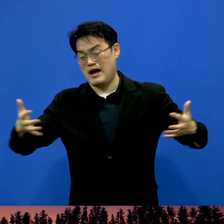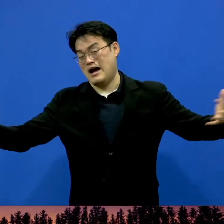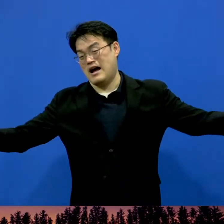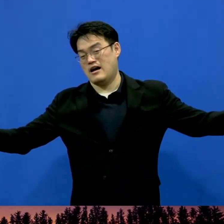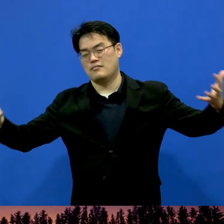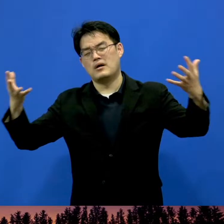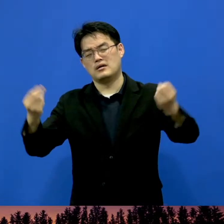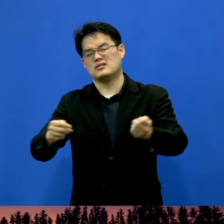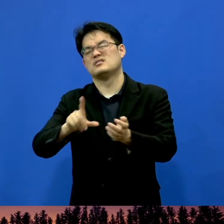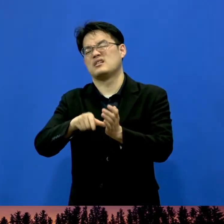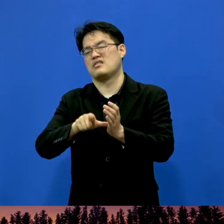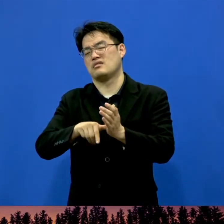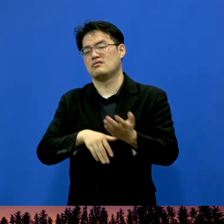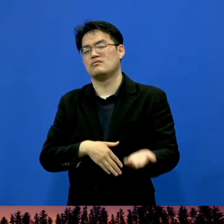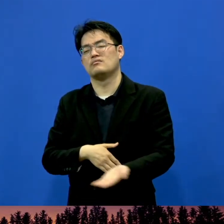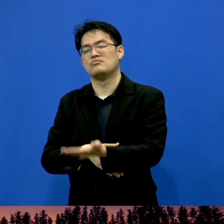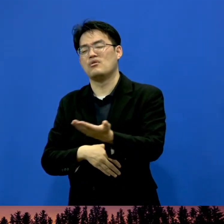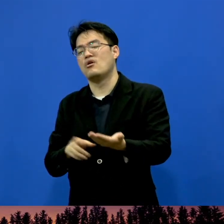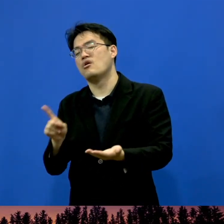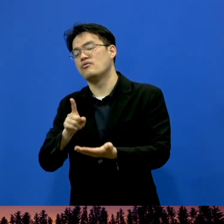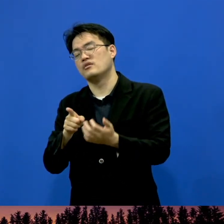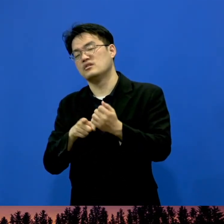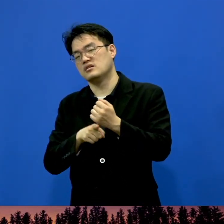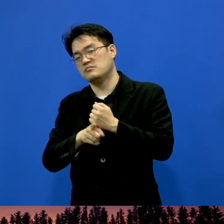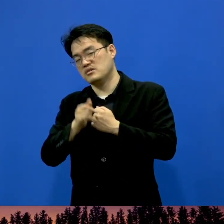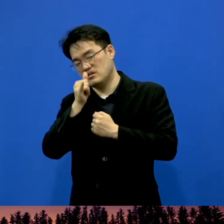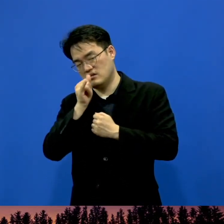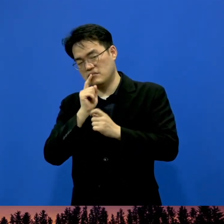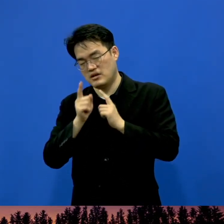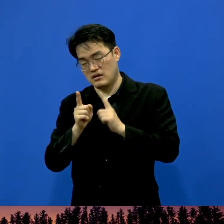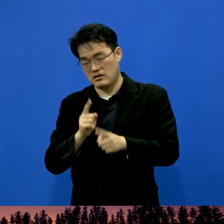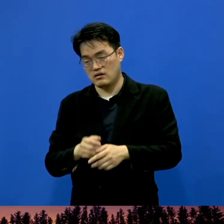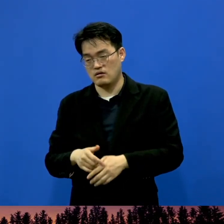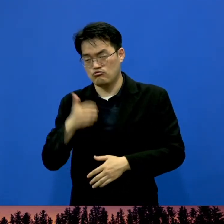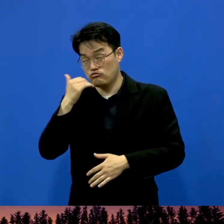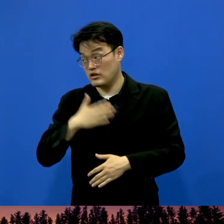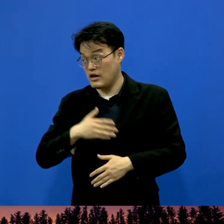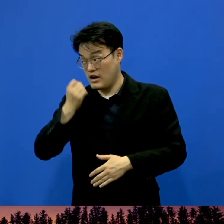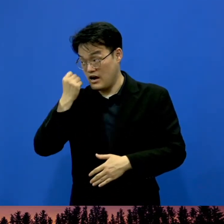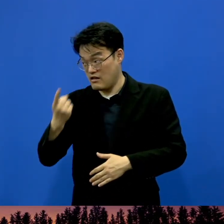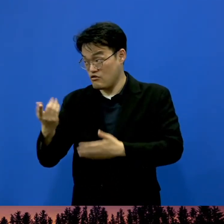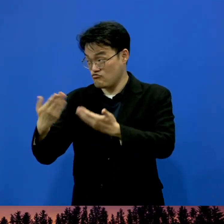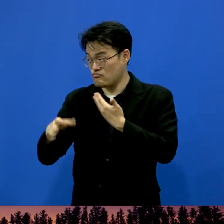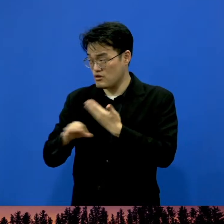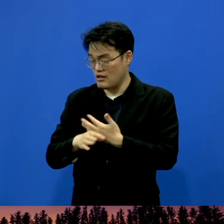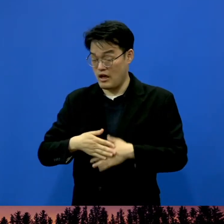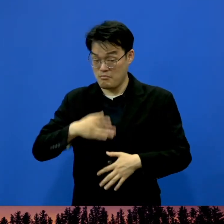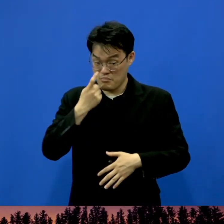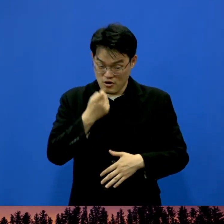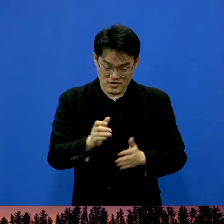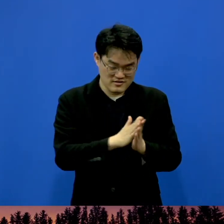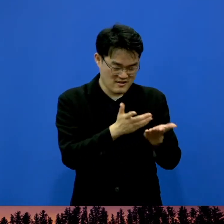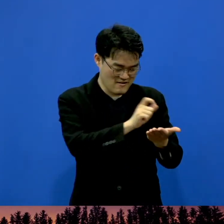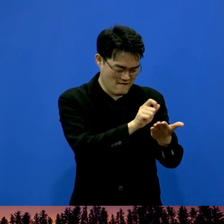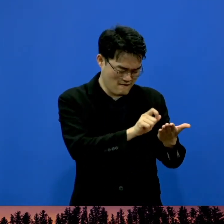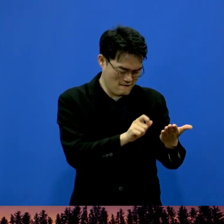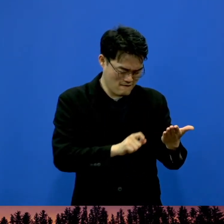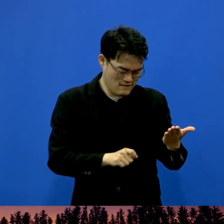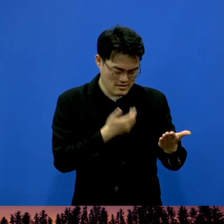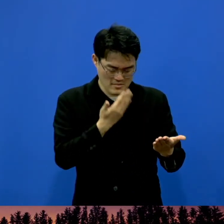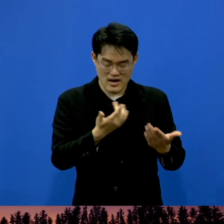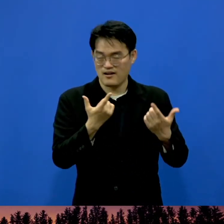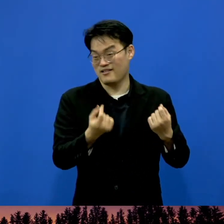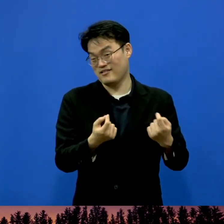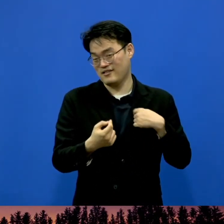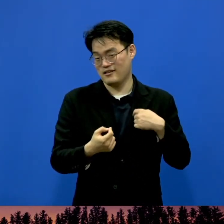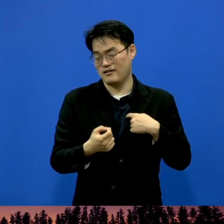시간이에요. 예, 저에게 누가 한 달 시간 주면 막 무슨 책을 한 권 쓸 수 있을 것 같아요. 한 달